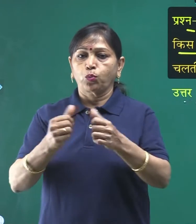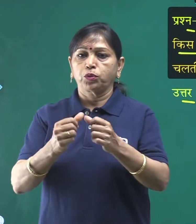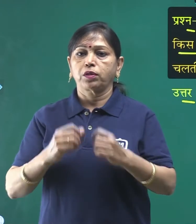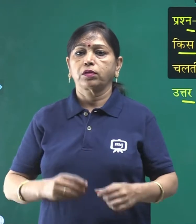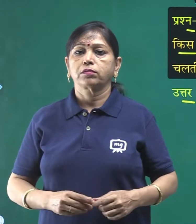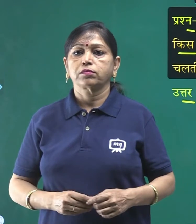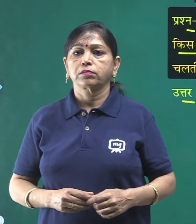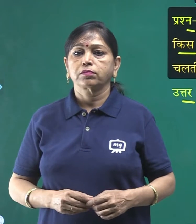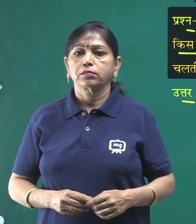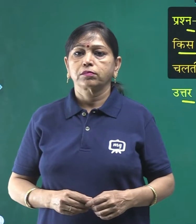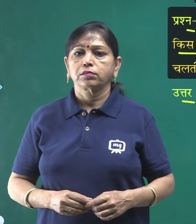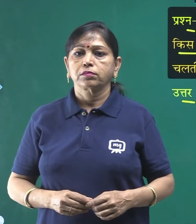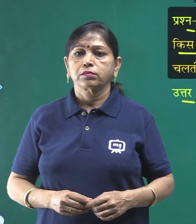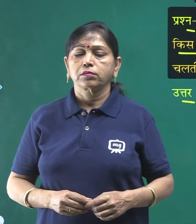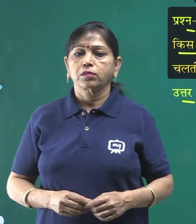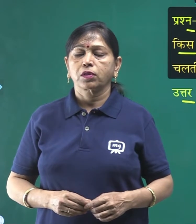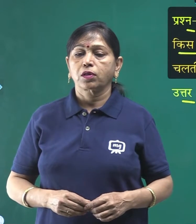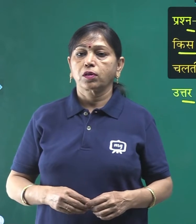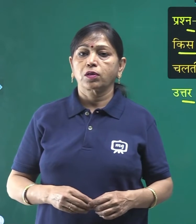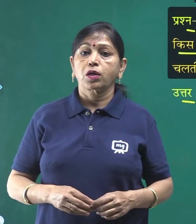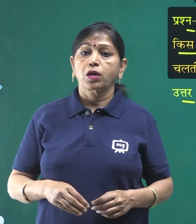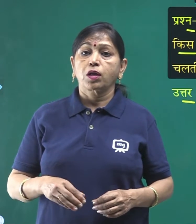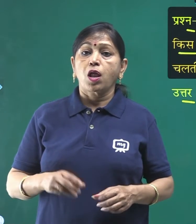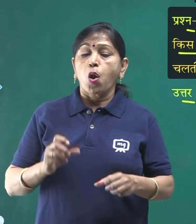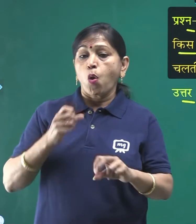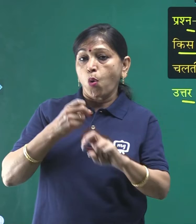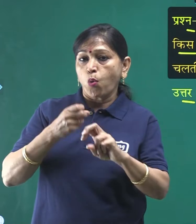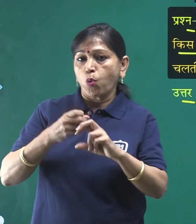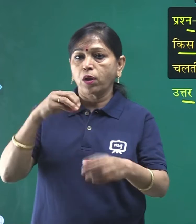उत्तर विशेष तापमान पर लोहे में।